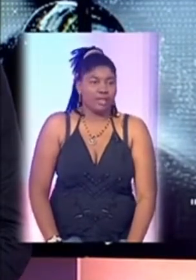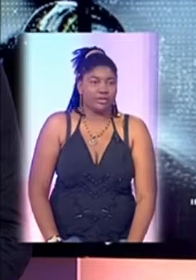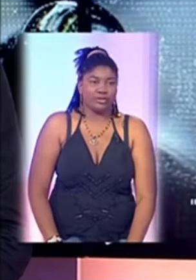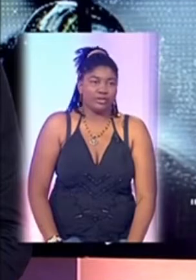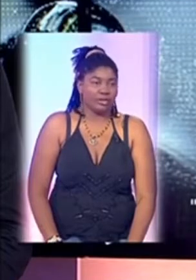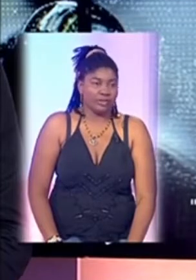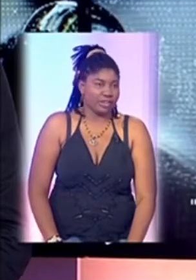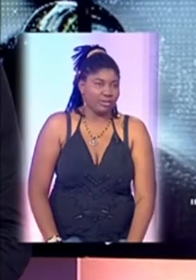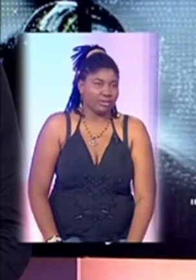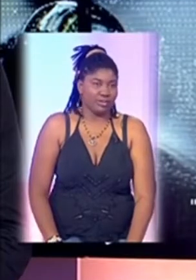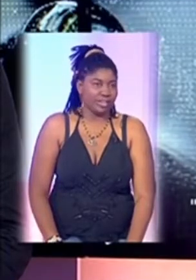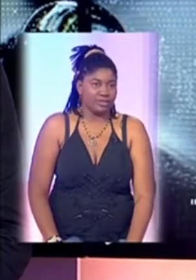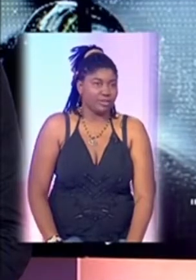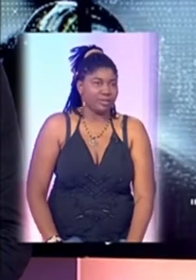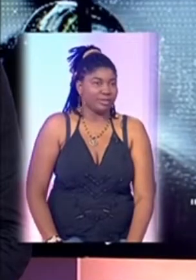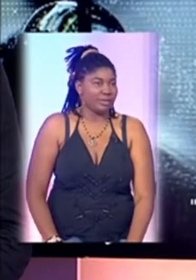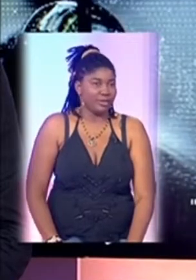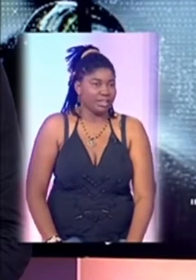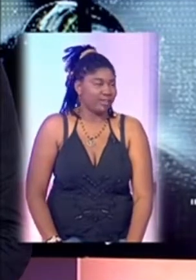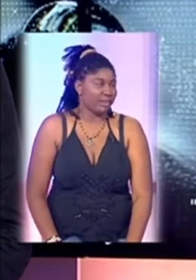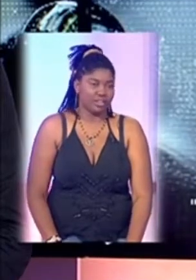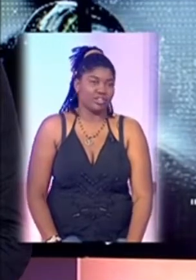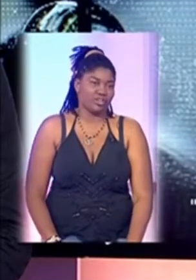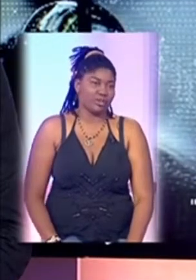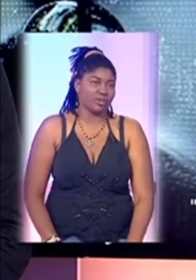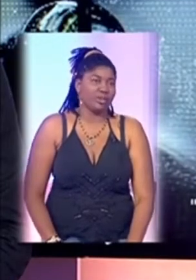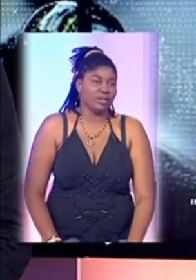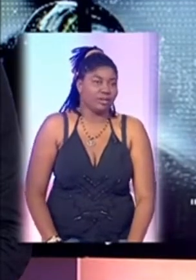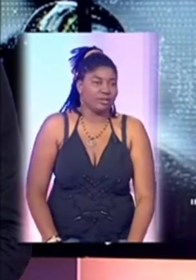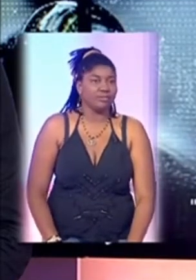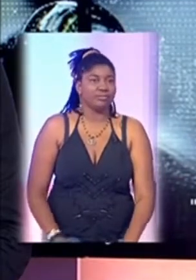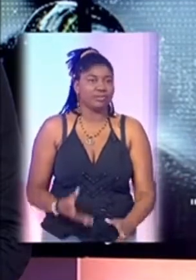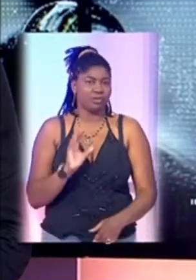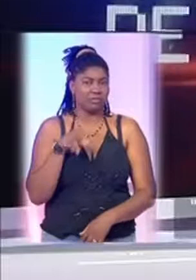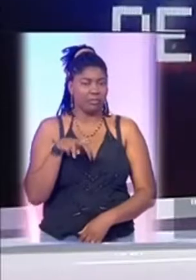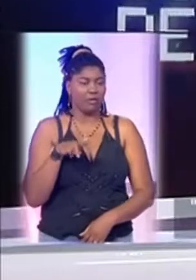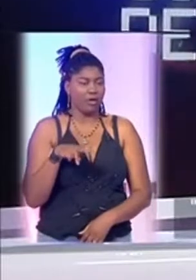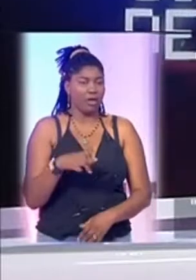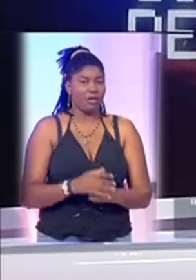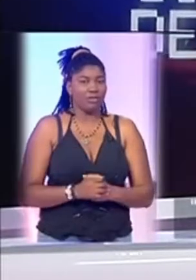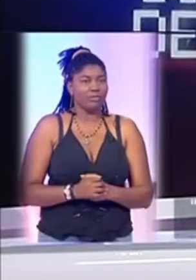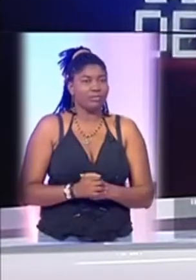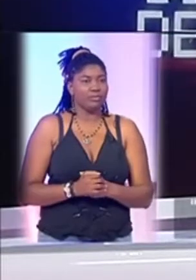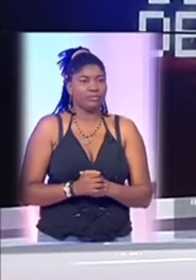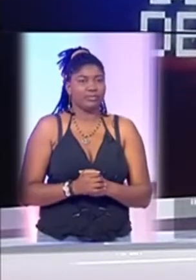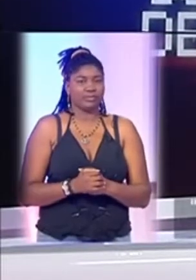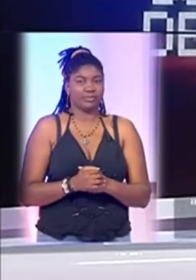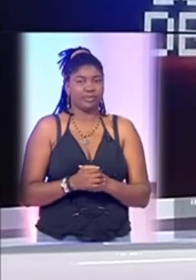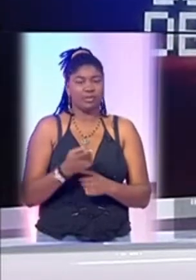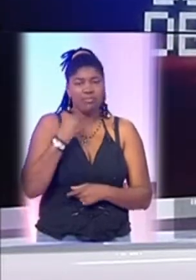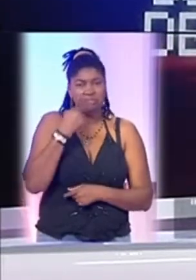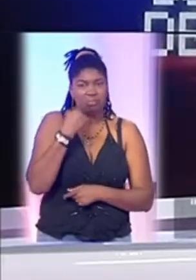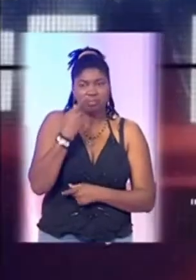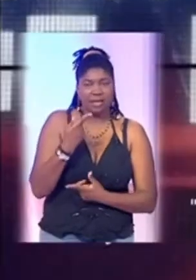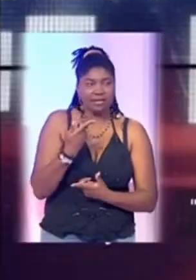2 semaines, c'est très facile, ils s'adaptent très facilement, ils arrivent à partager des choses. Voilà, parce que c'est vrai que justement, en tant que, quand on parle,